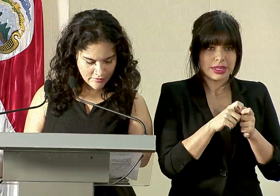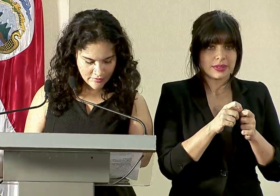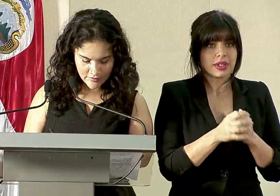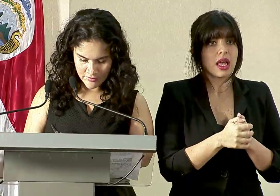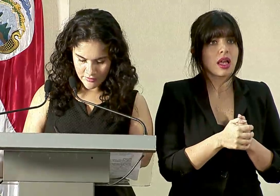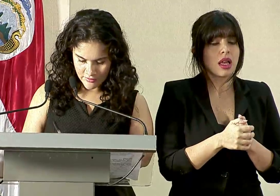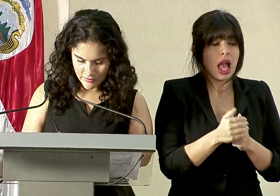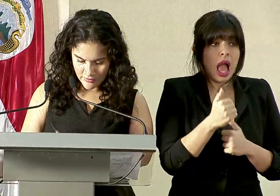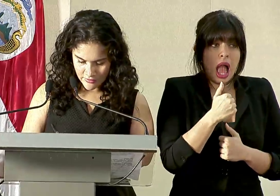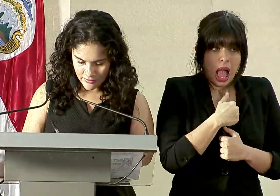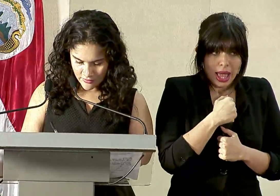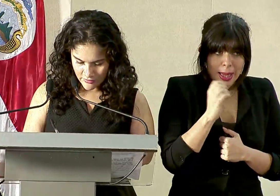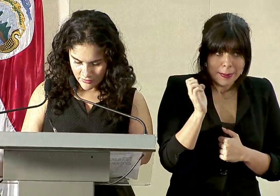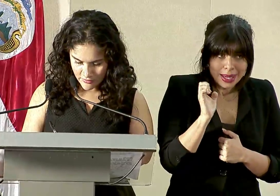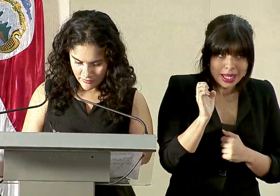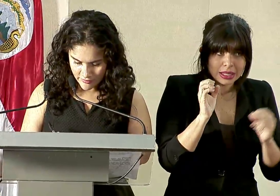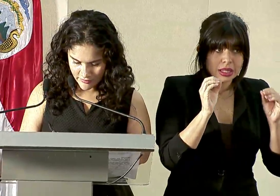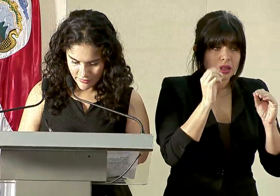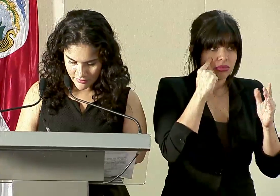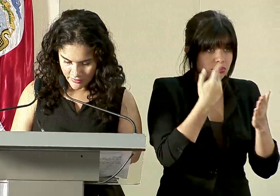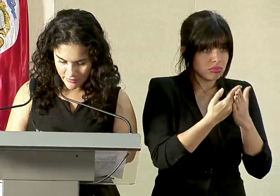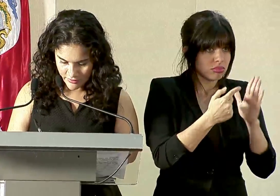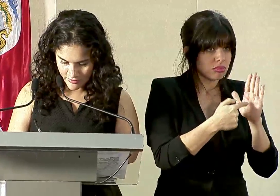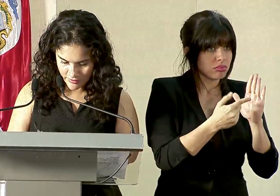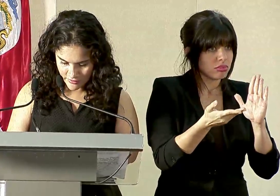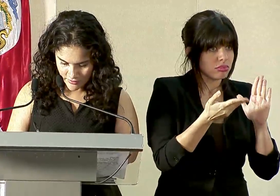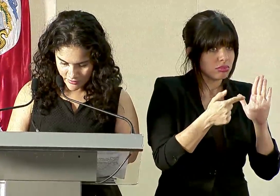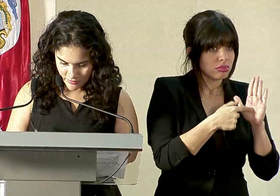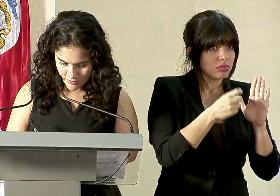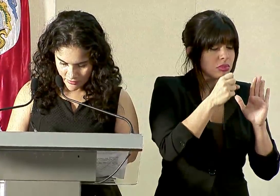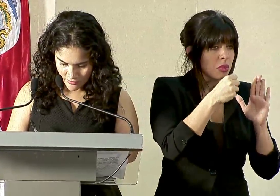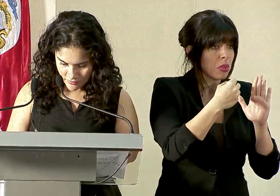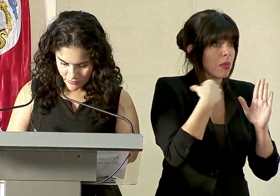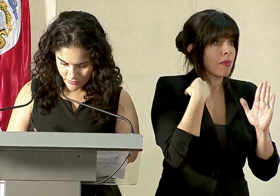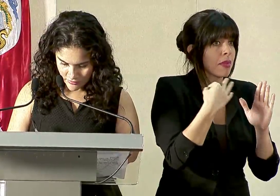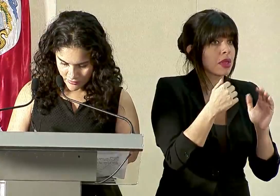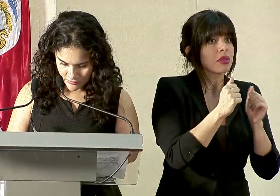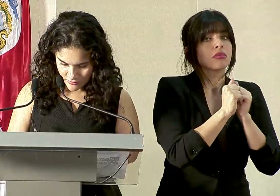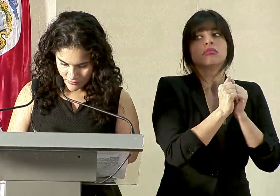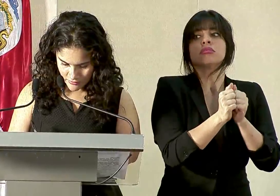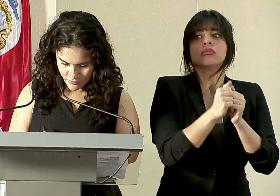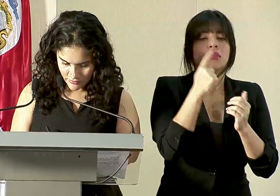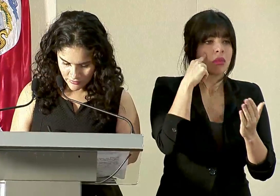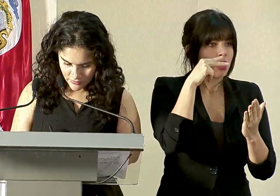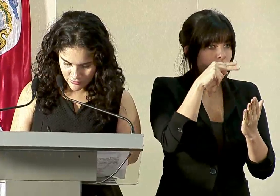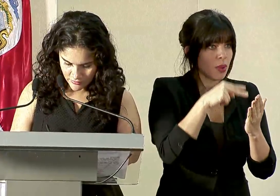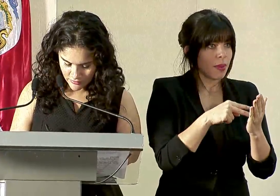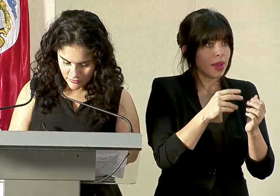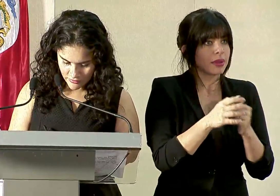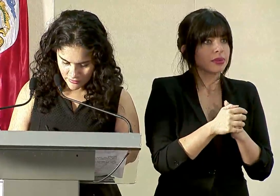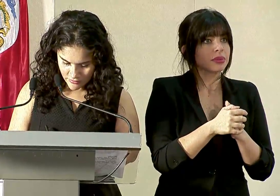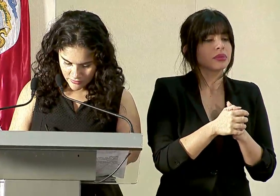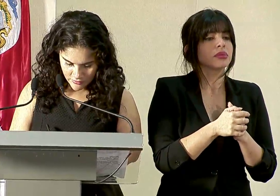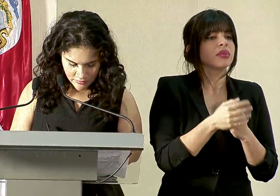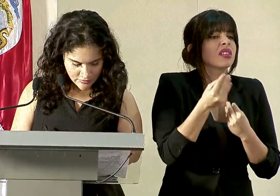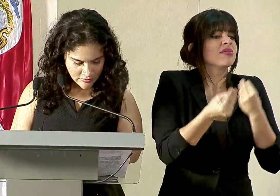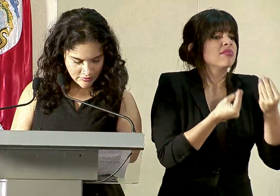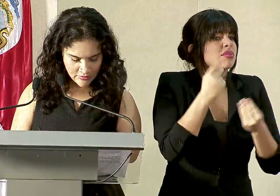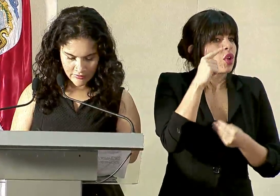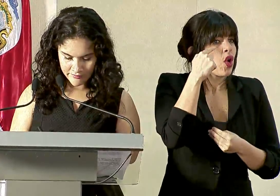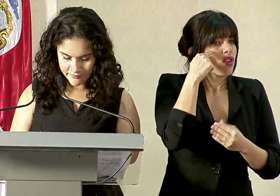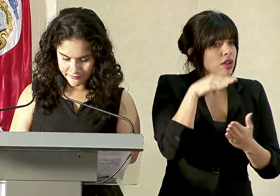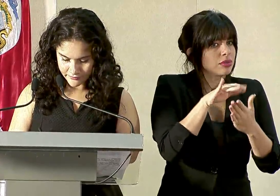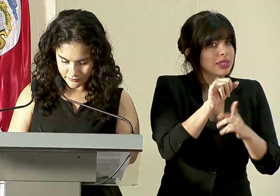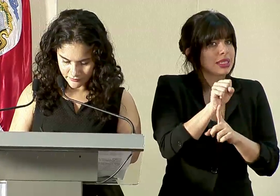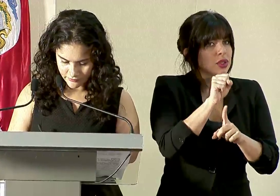hay una emergencia evidente en los servicios y si gusta lo invito a que me acompañe a que los vea que va a hacer el gobierno